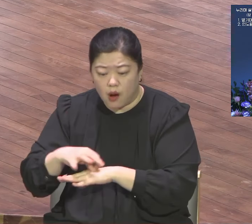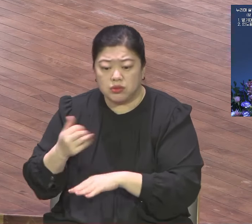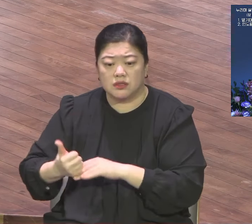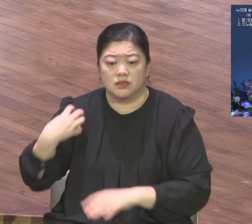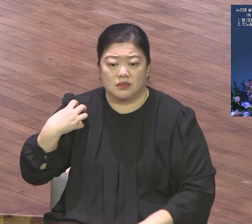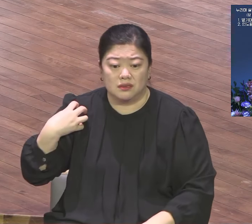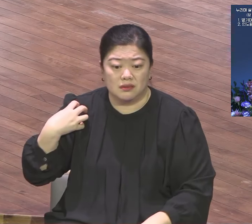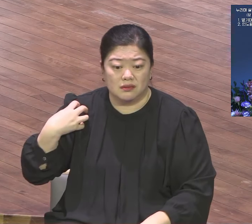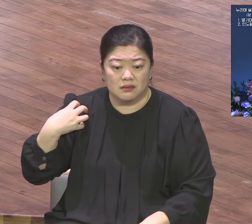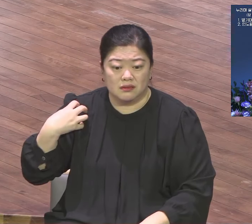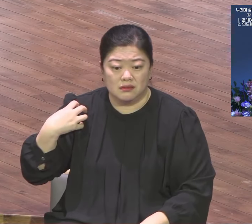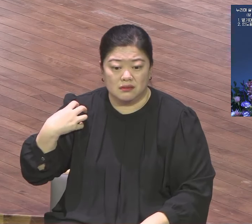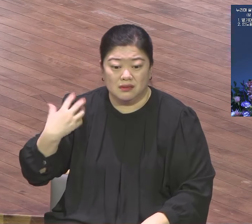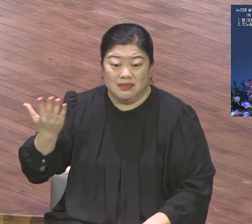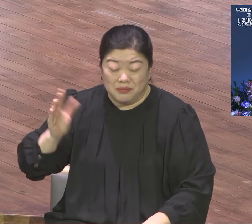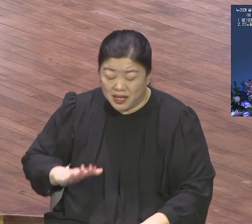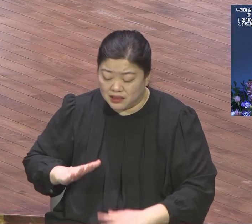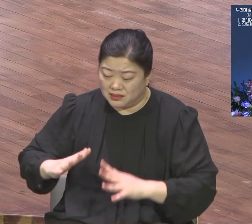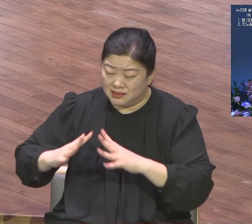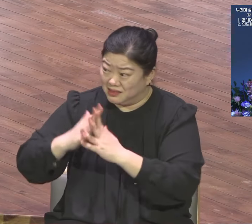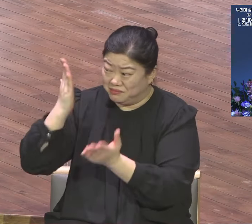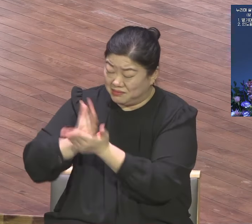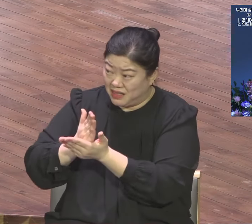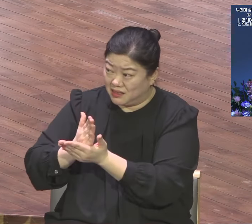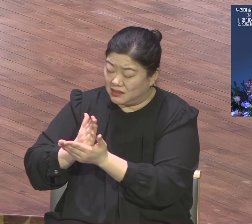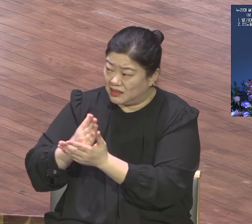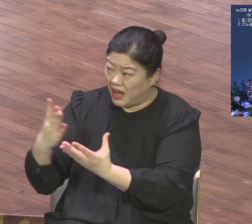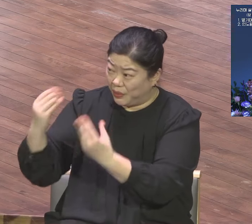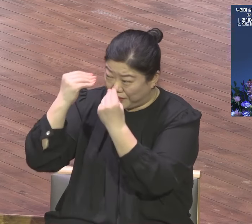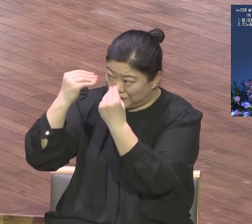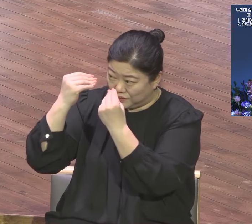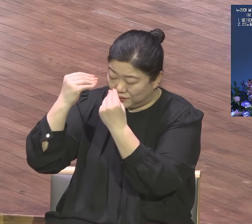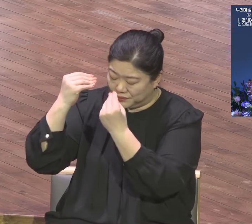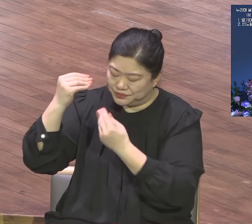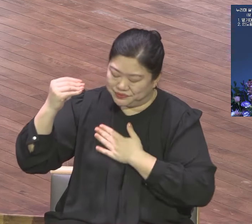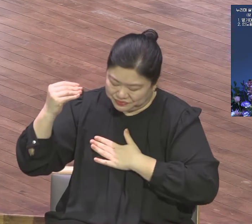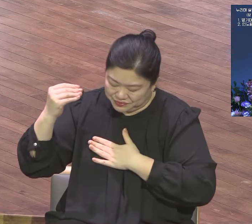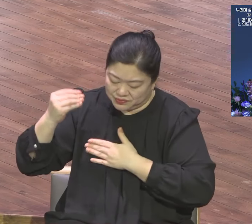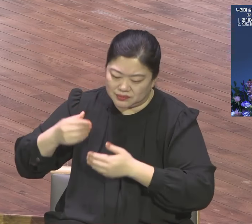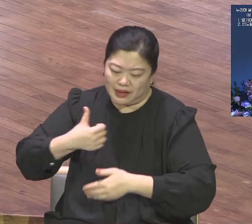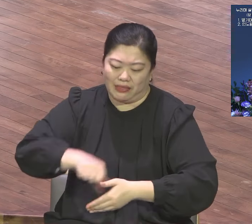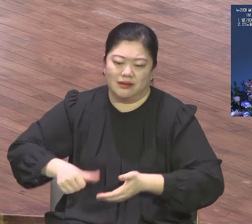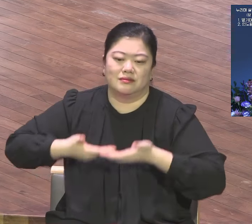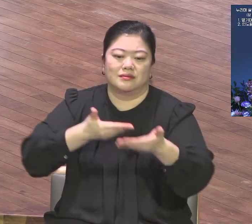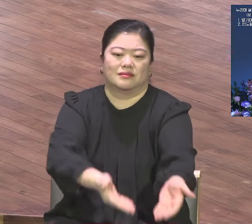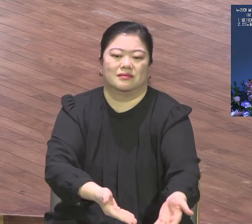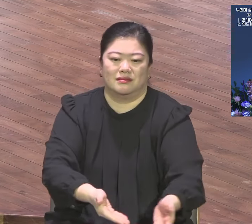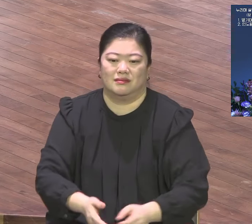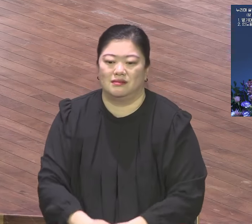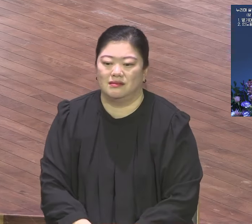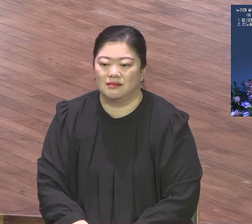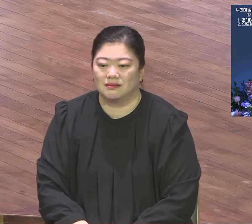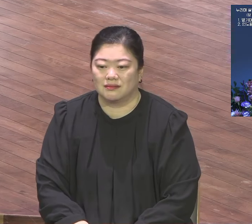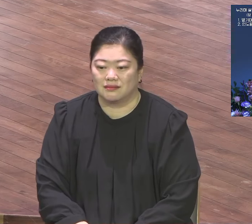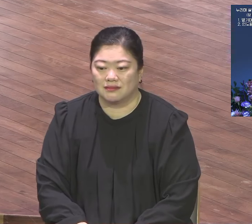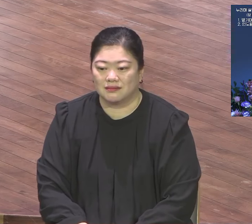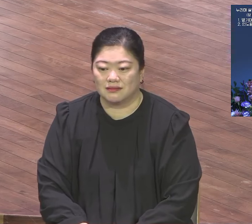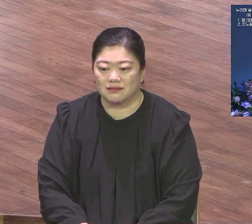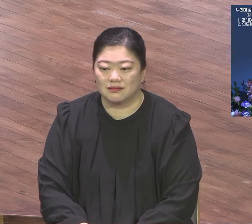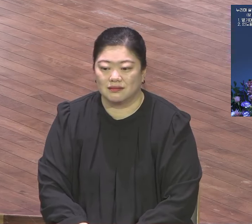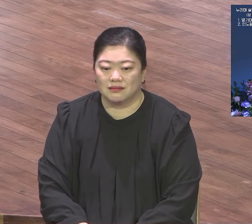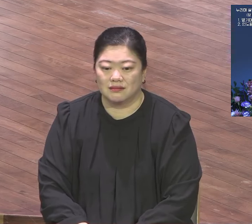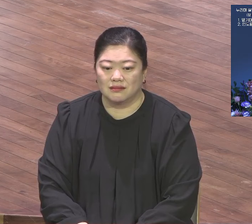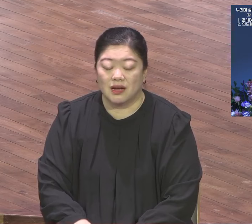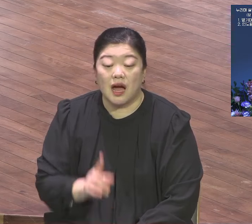그러니 그 중심이 변경해도 감사. 이래도 감사. 시험에 들지 않아요. 뭘 시험